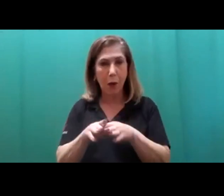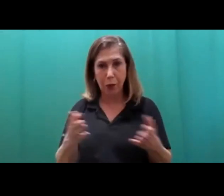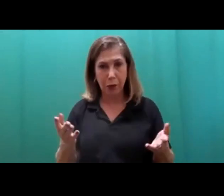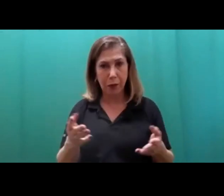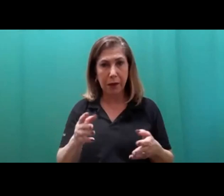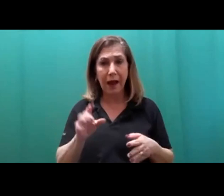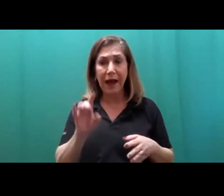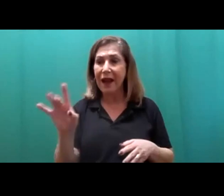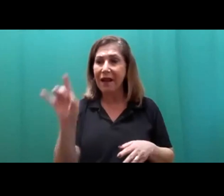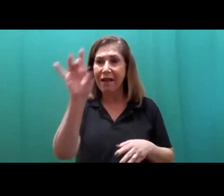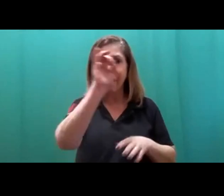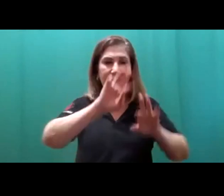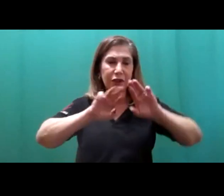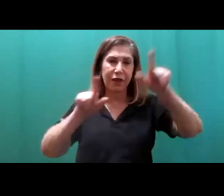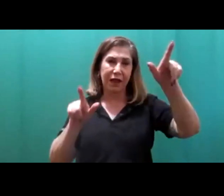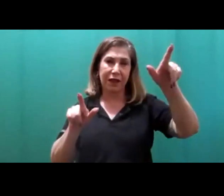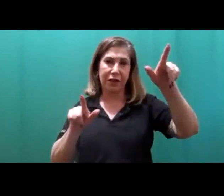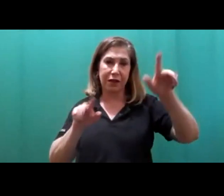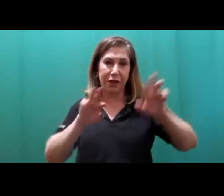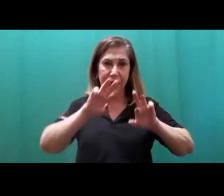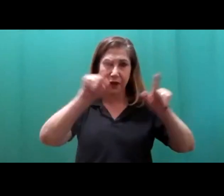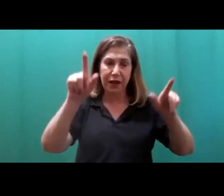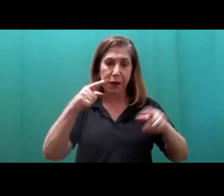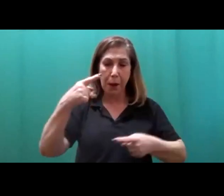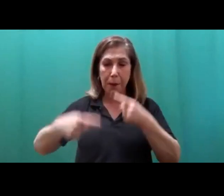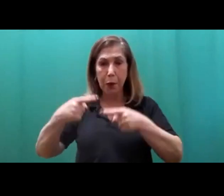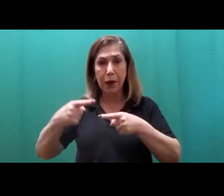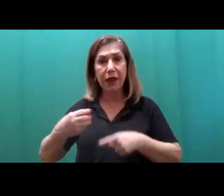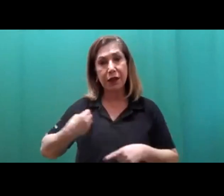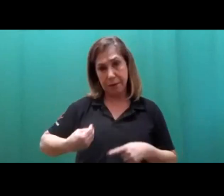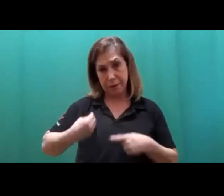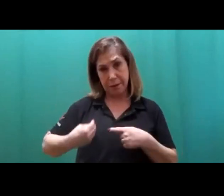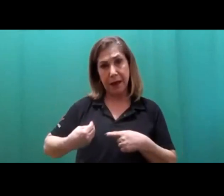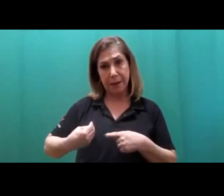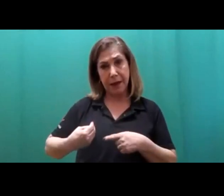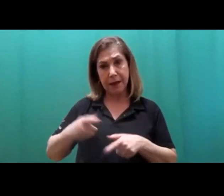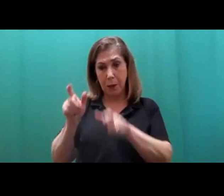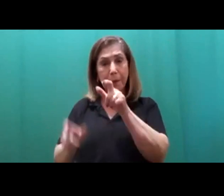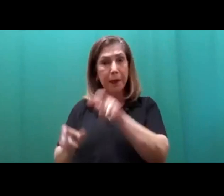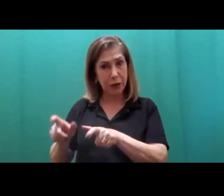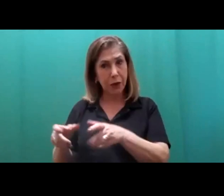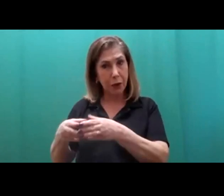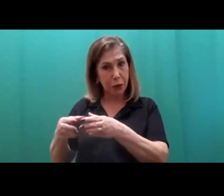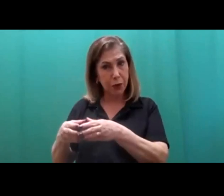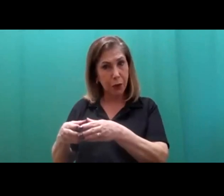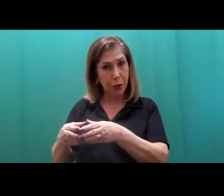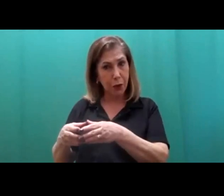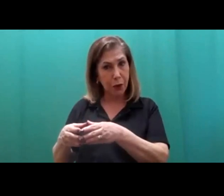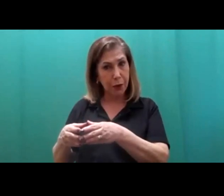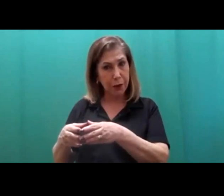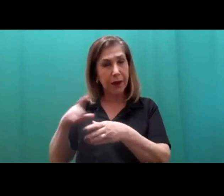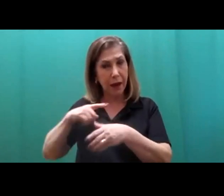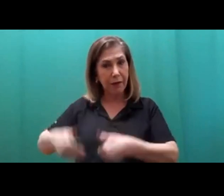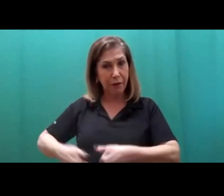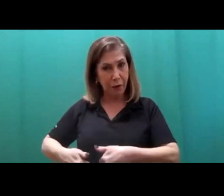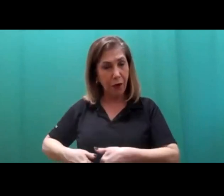forma diferente. As políticas, quando elas são construídas com a participação das pessoas que estão nos espaços onde a fome impacta,